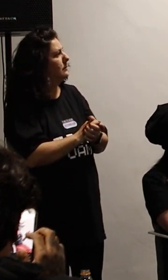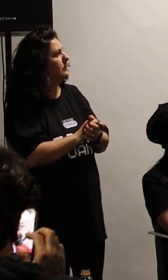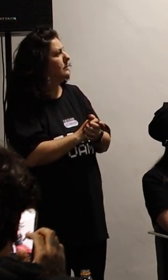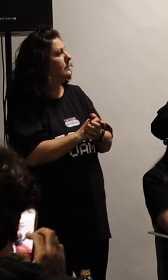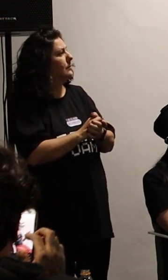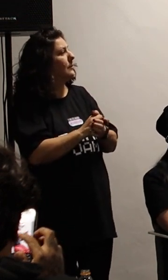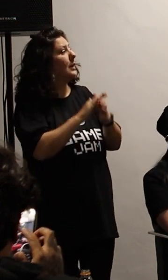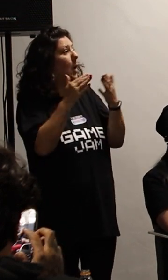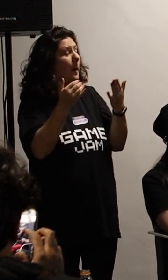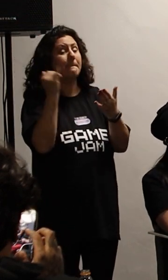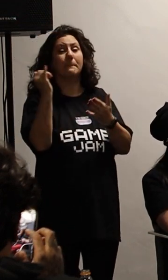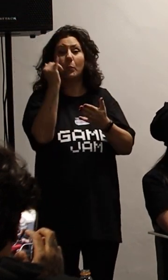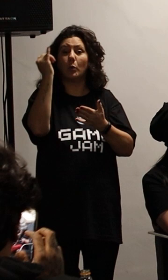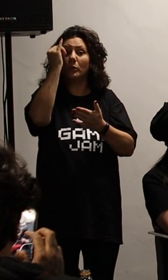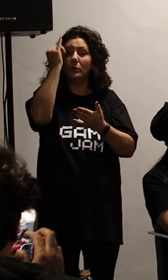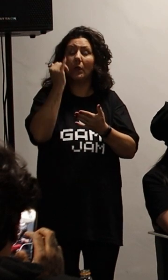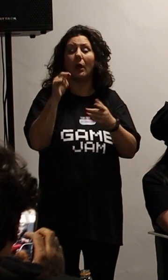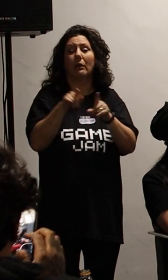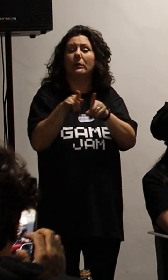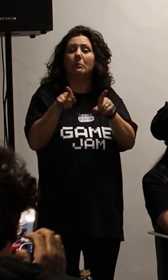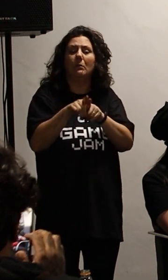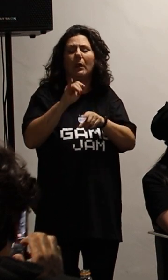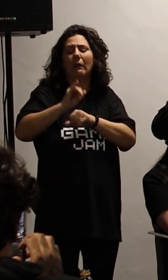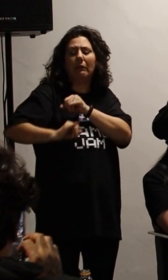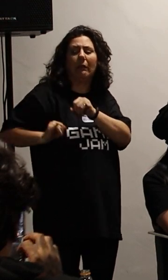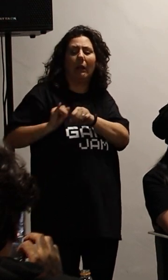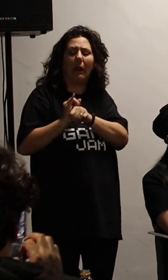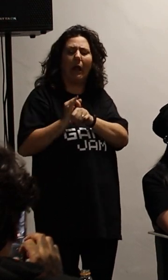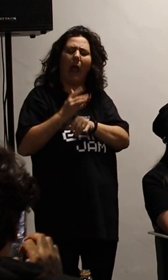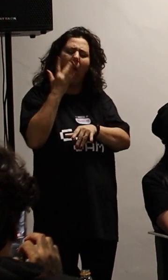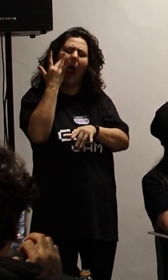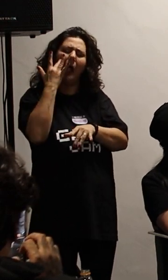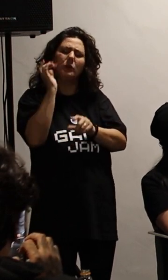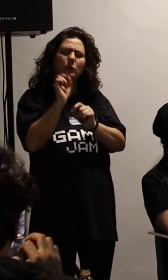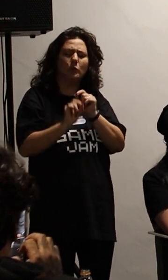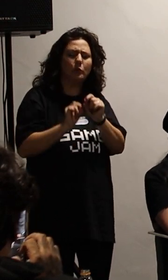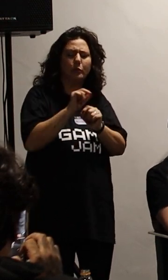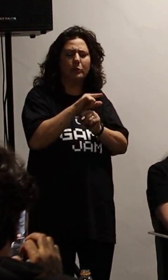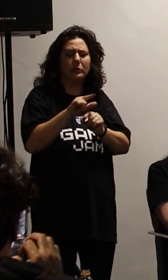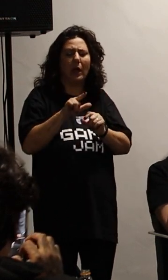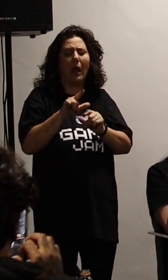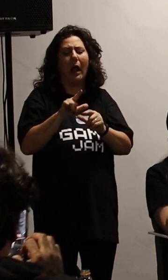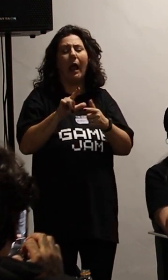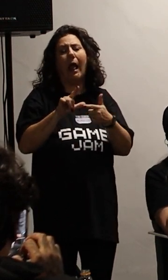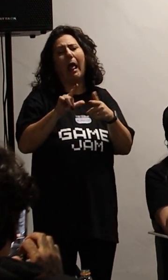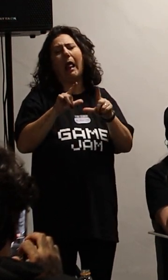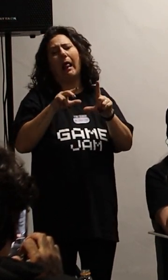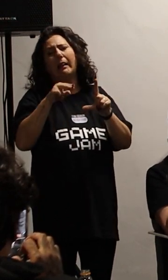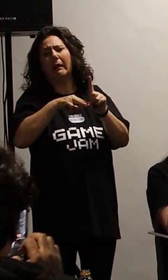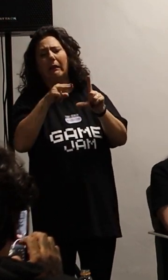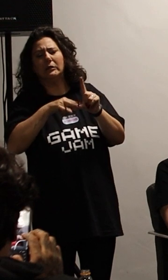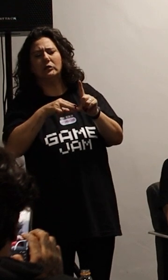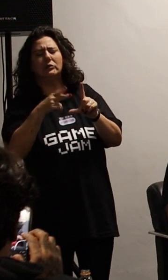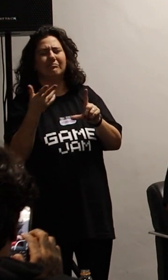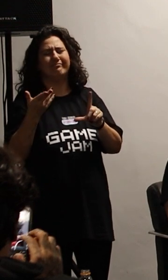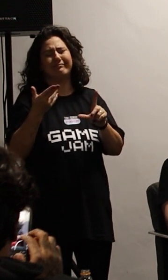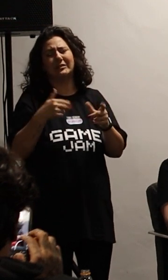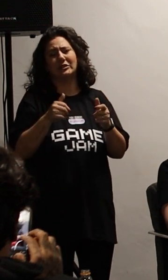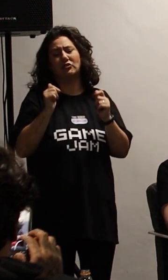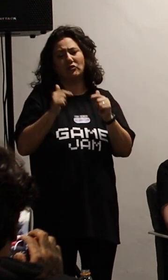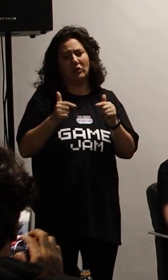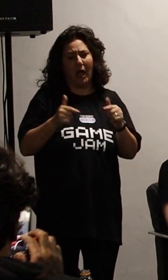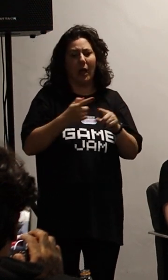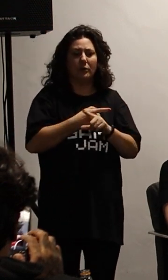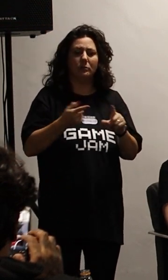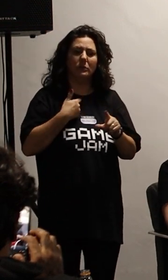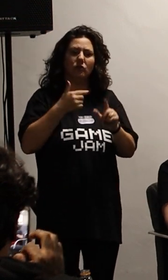Então, a importância do networking online também. Então, as pessoas às vezes acham assim, mas o LinkedIn é chato. LinkedIn é chato, mas eu já arrumei 2 empregos